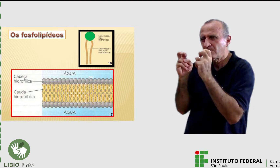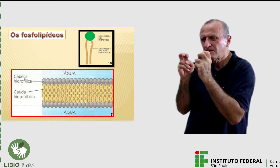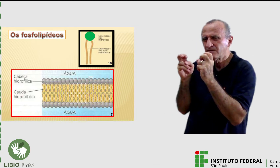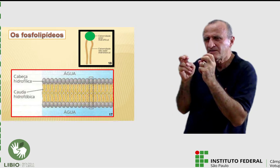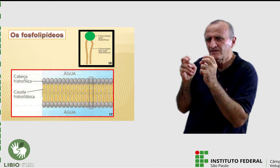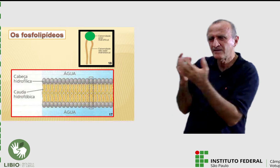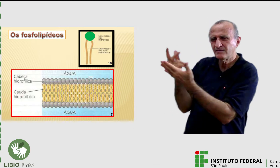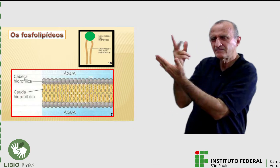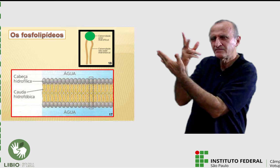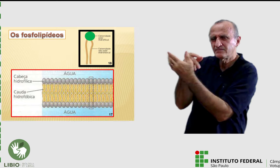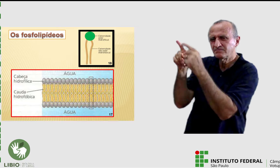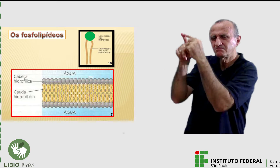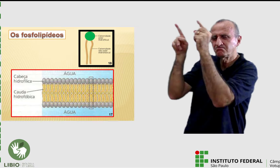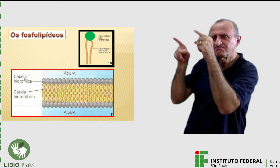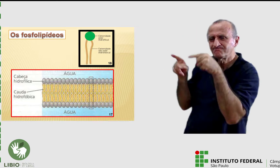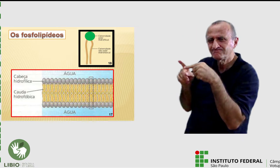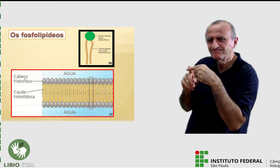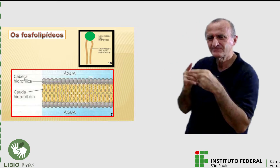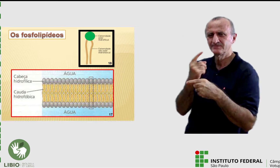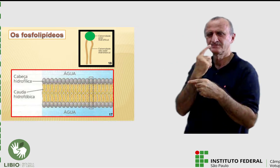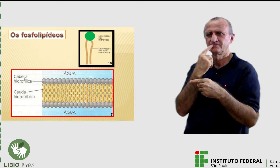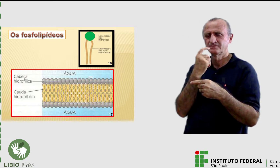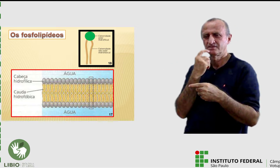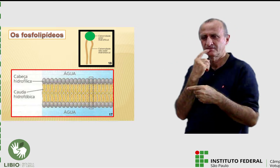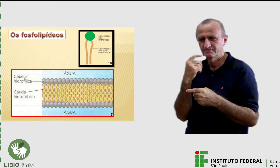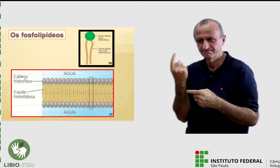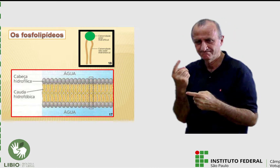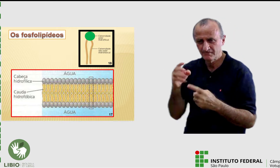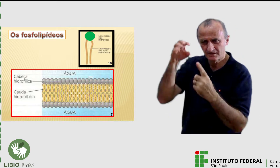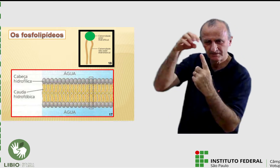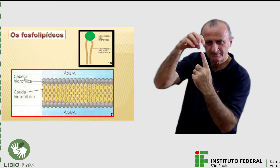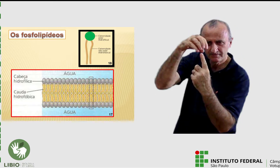figura no retângulo vermelho, as cabeças das moléculas